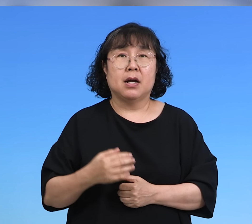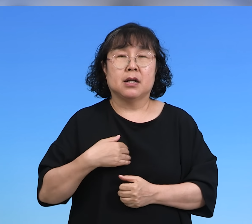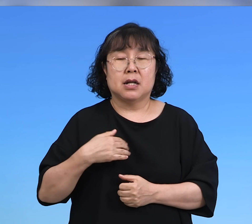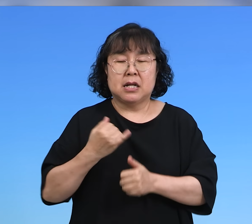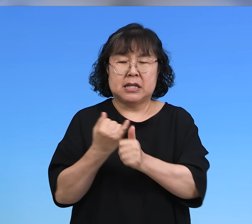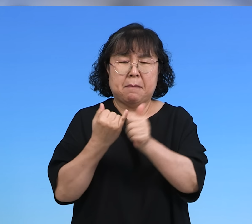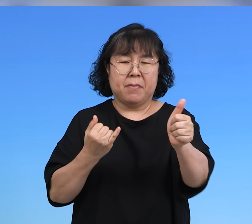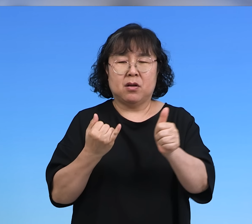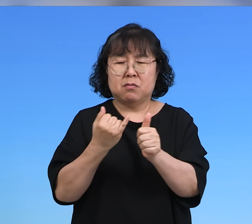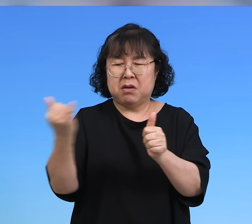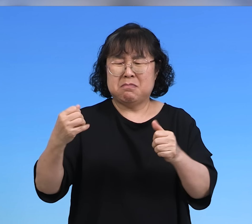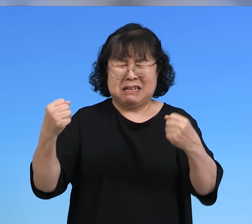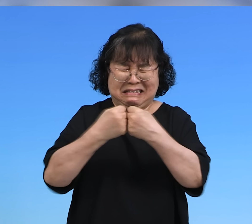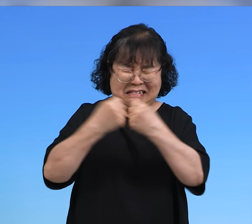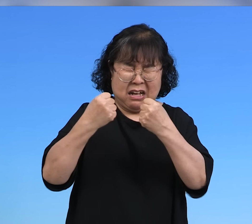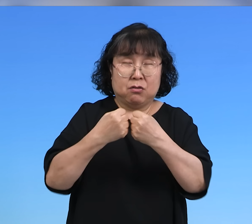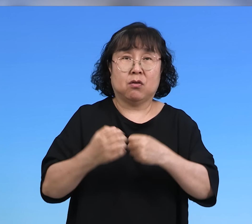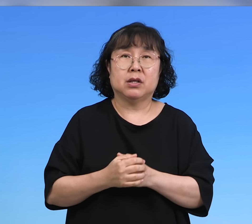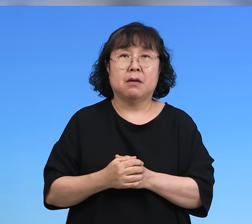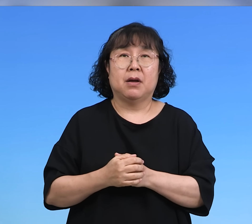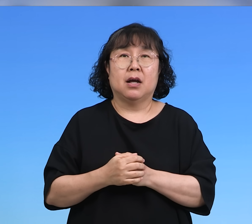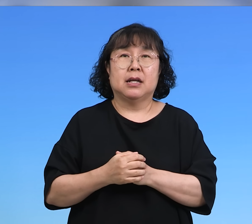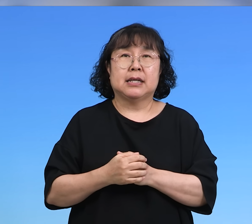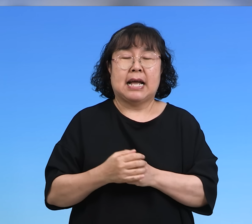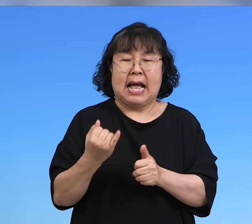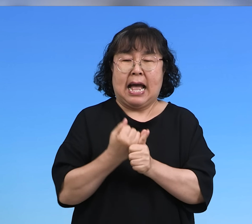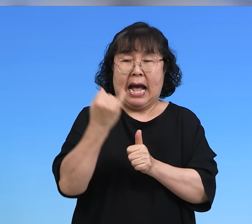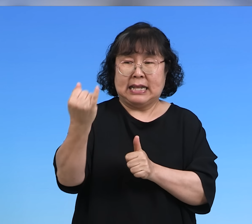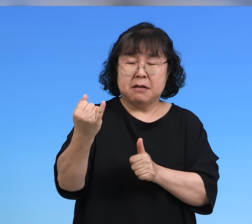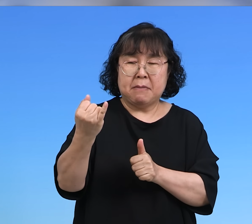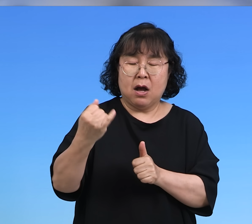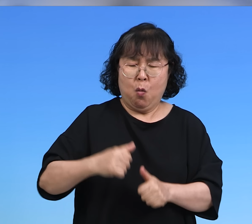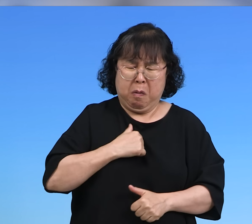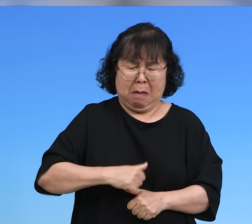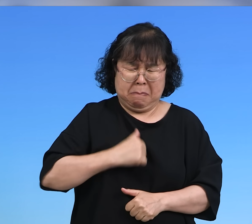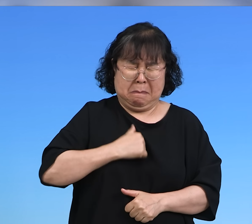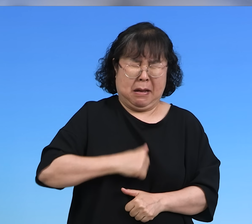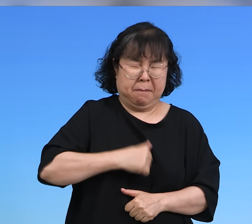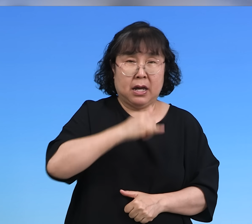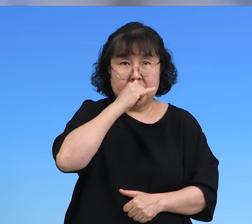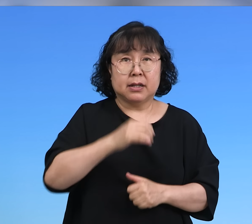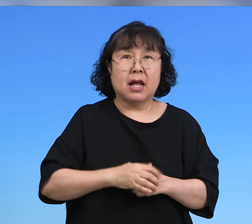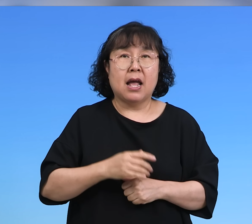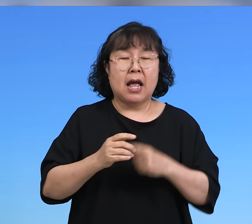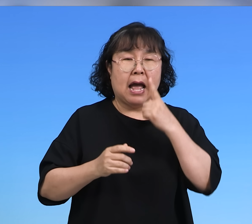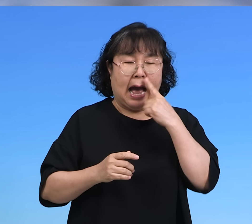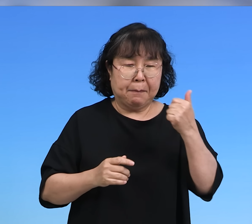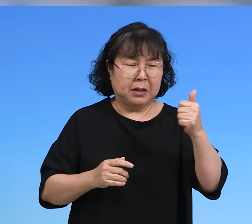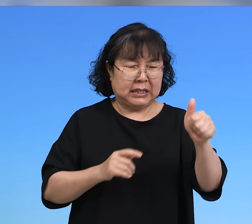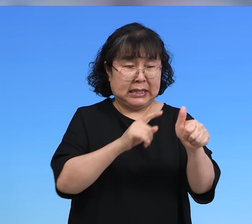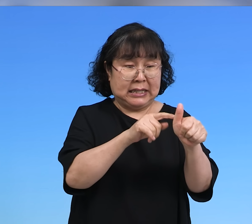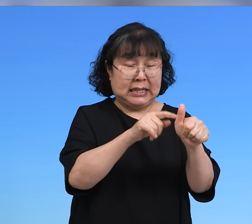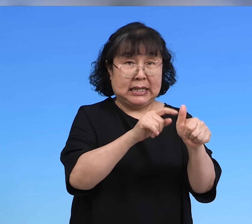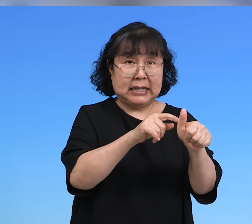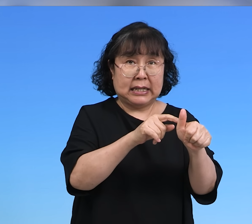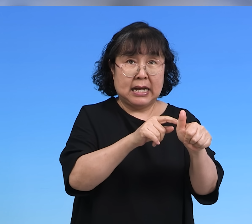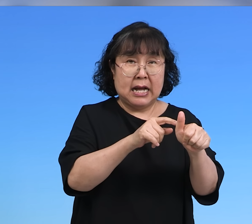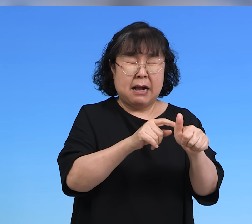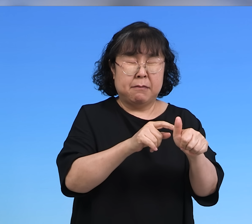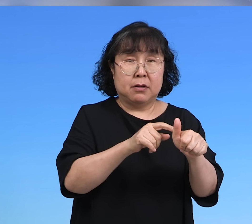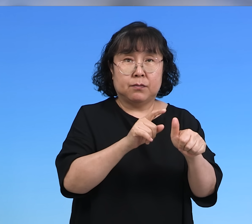싸움하고 막 남편은 회사 출근하고 막 이 아내는 막 열받아가지고 씩씩거리고 있는데 이게 지 아버지를 쏙 빼닮으면 큰애가